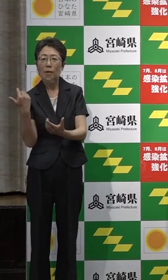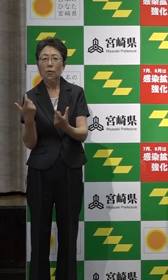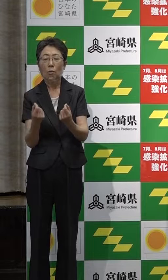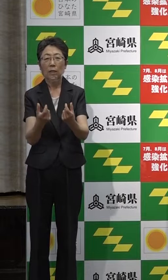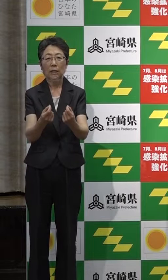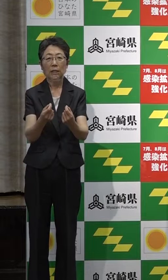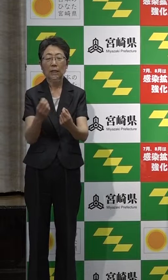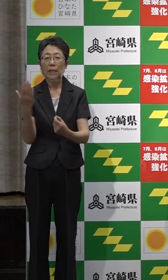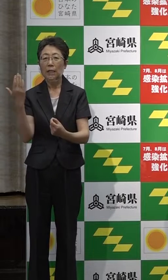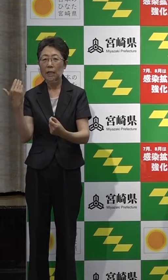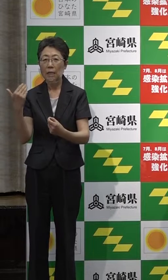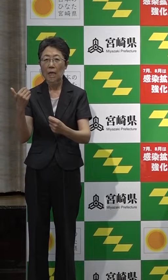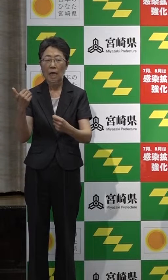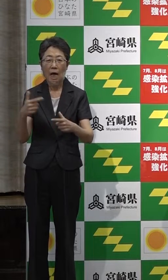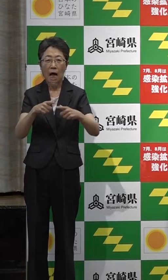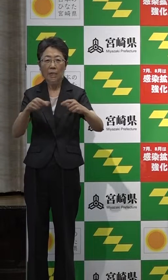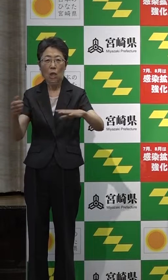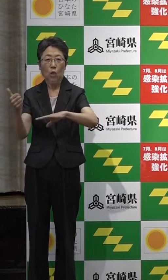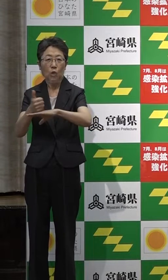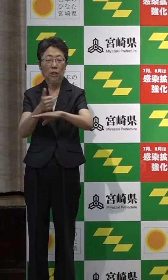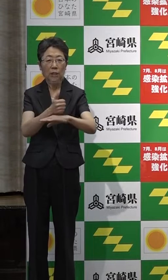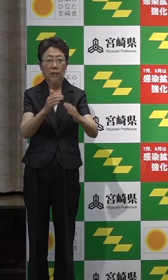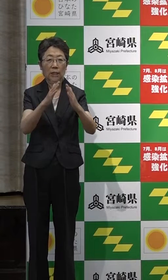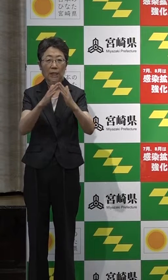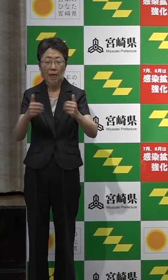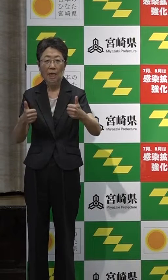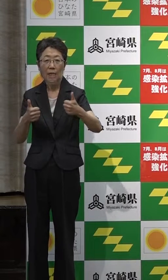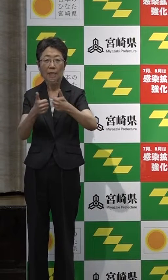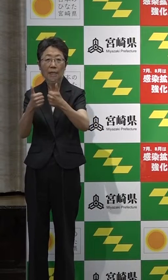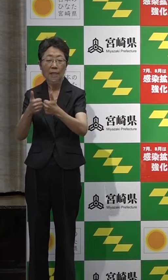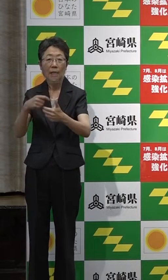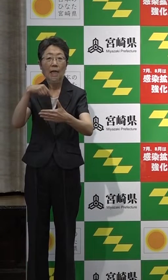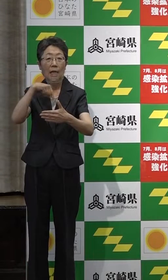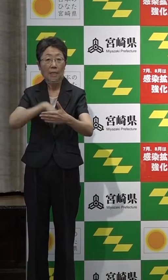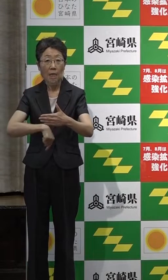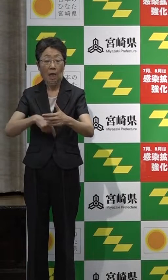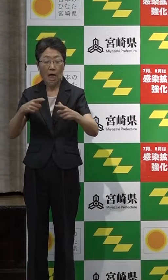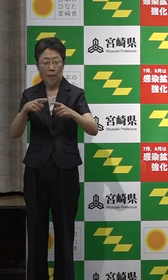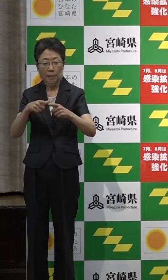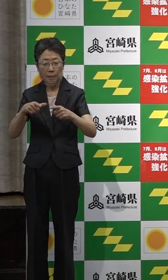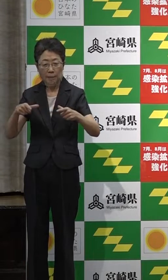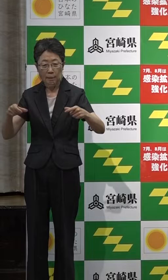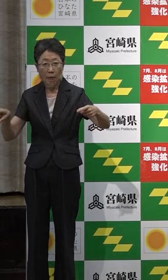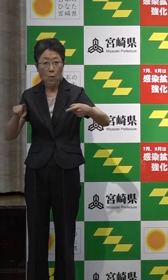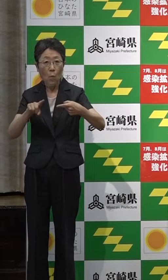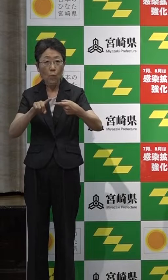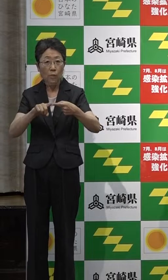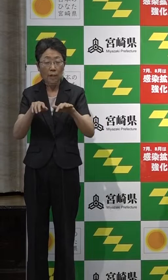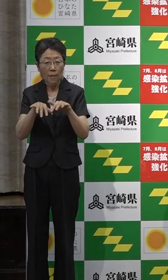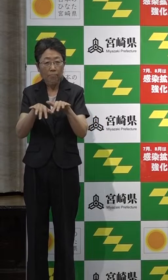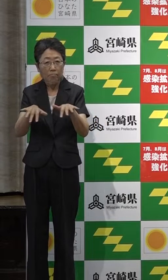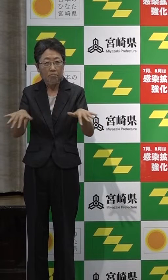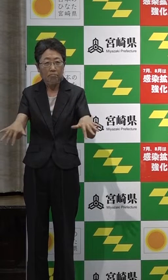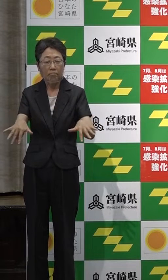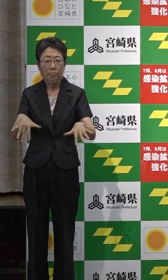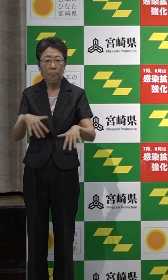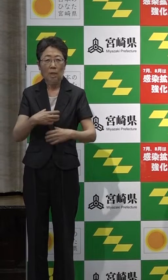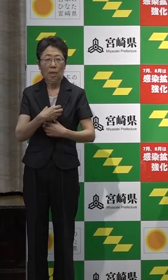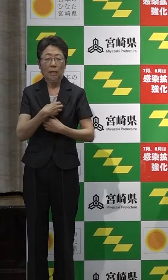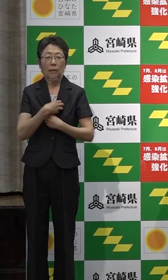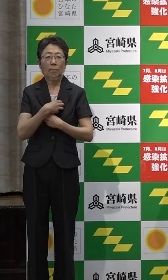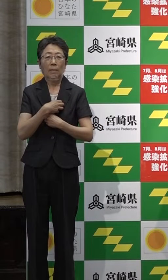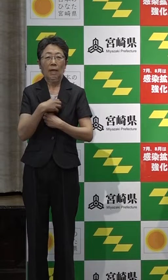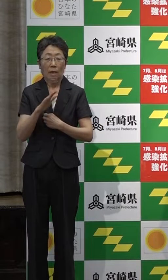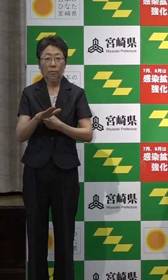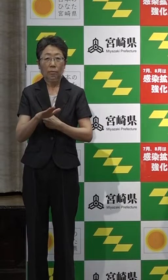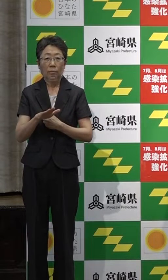会におきまして、全国的な都市部からの感染拡大というものに強い警戒感を示して、 旅